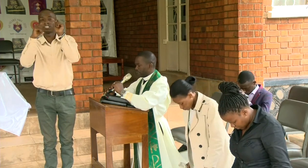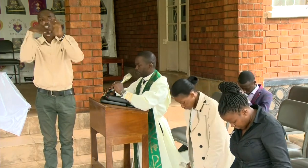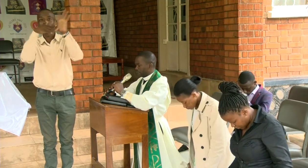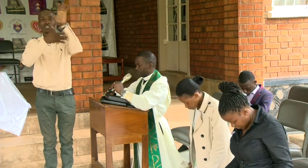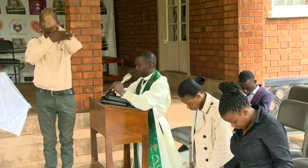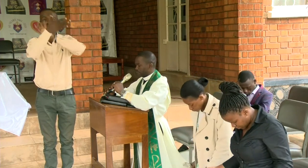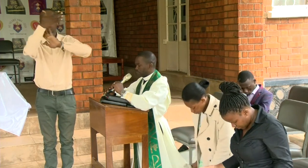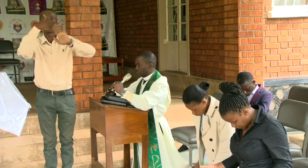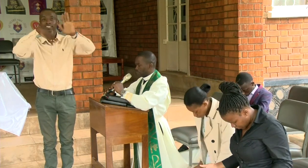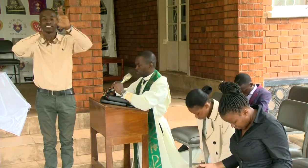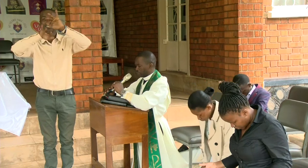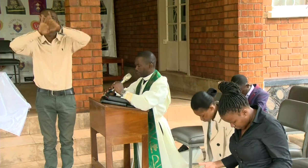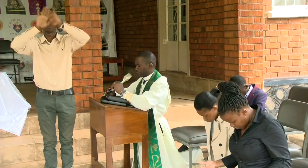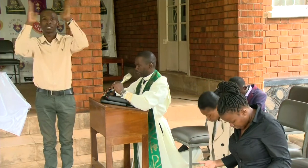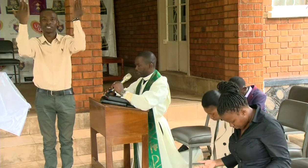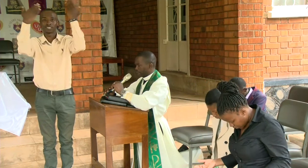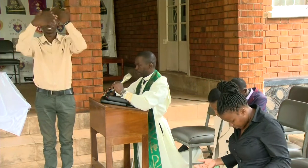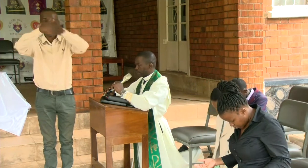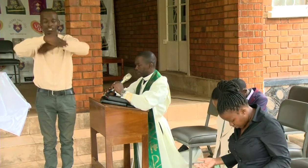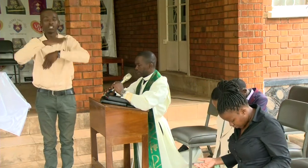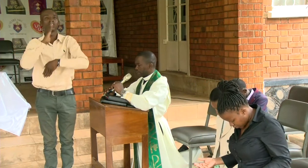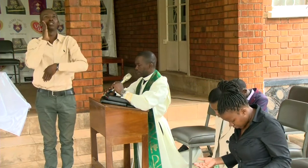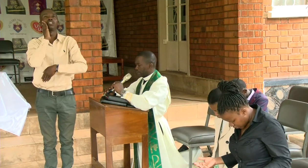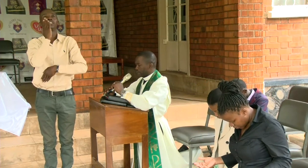ekyamazima ekisa ekyo tukyetaaga